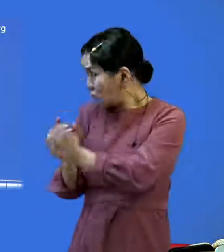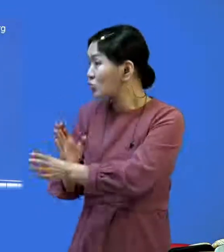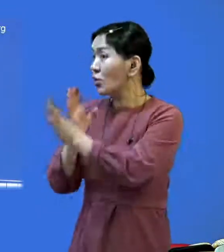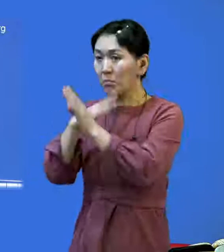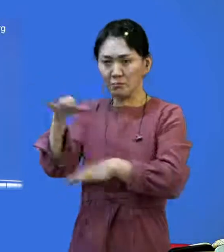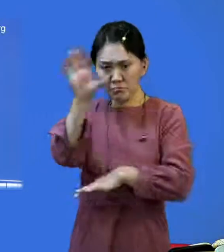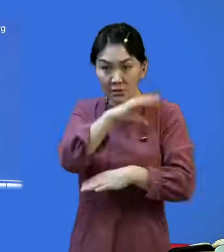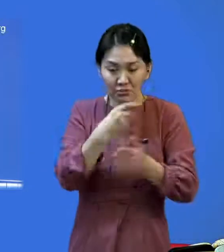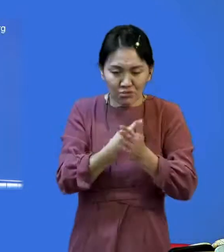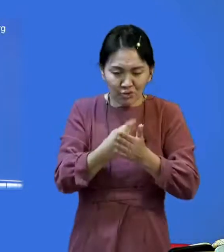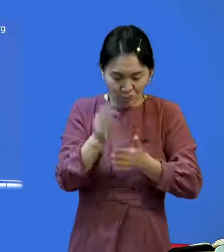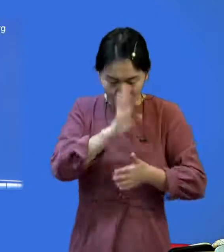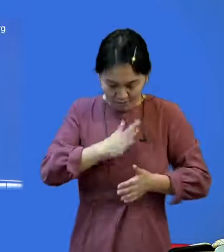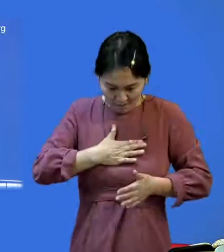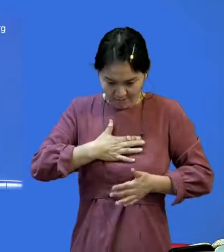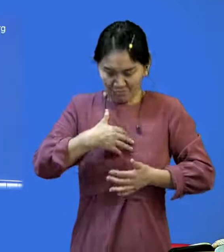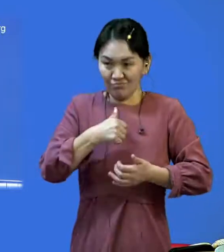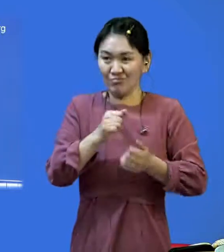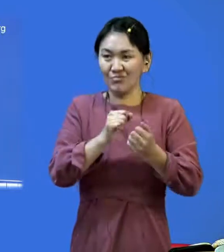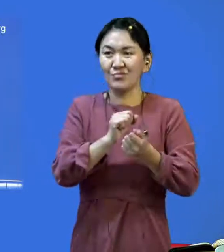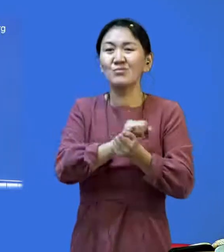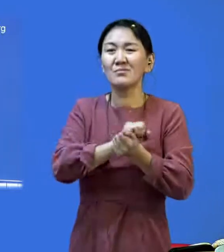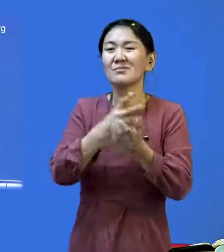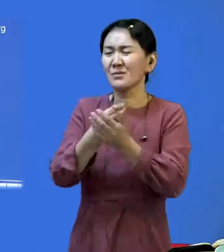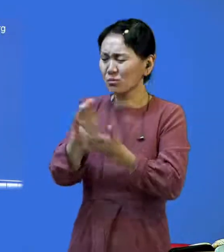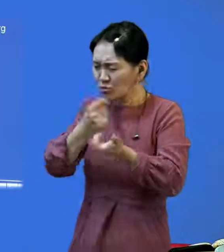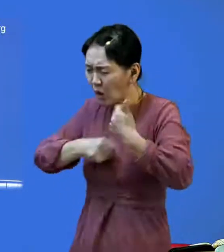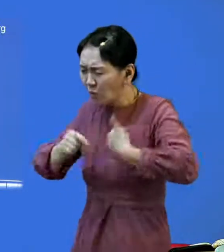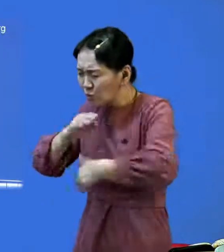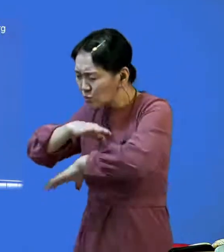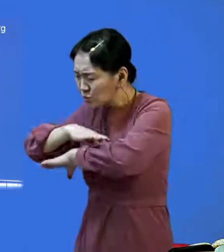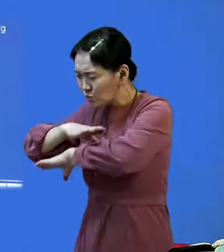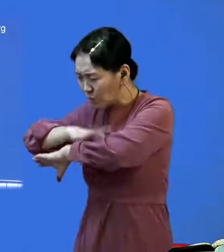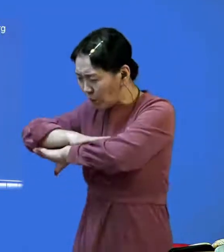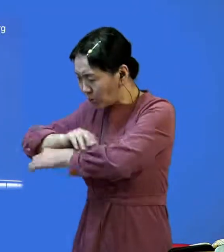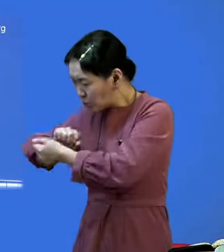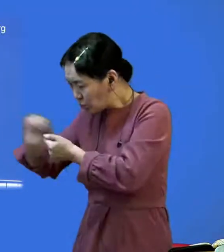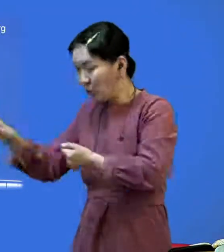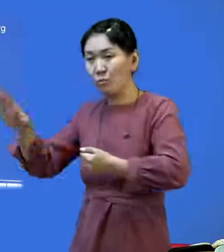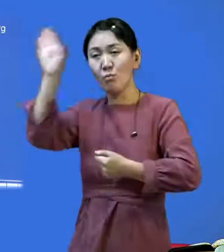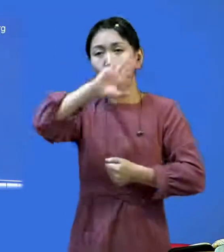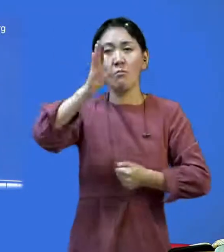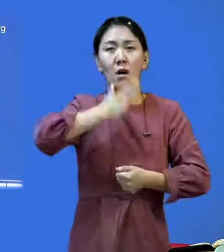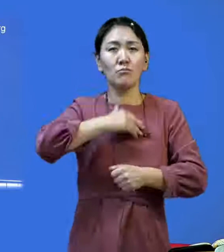сургууль төгсөх юм бол мөнх амийн сургууль руу орно шүү дээ. Юунаас айх юм?